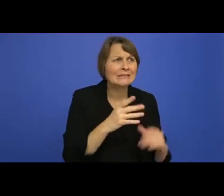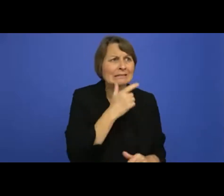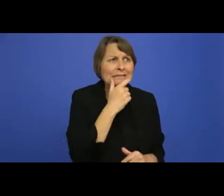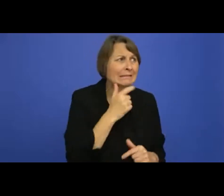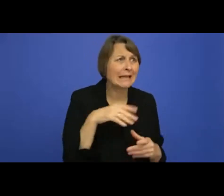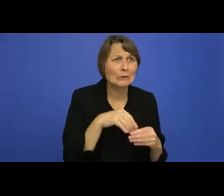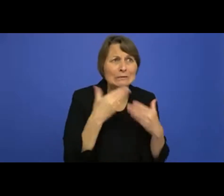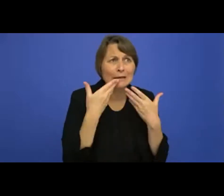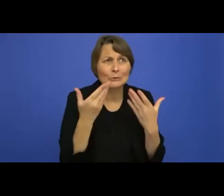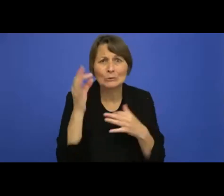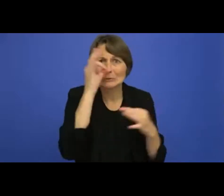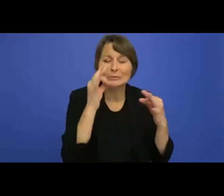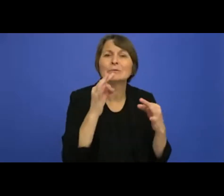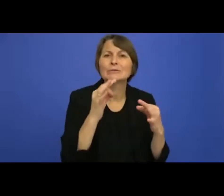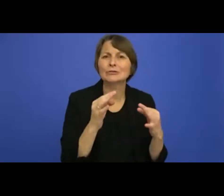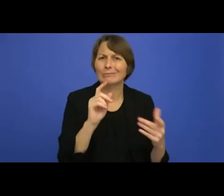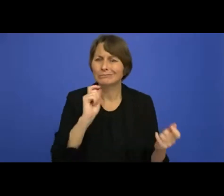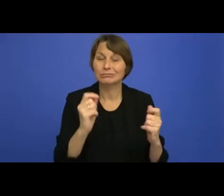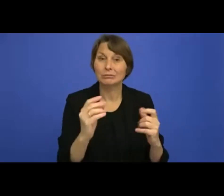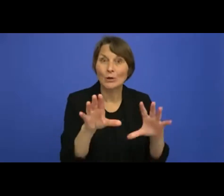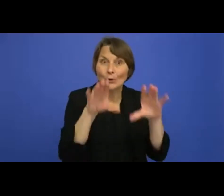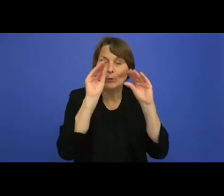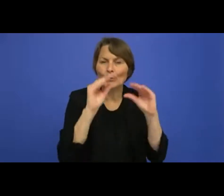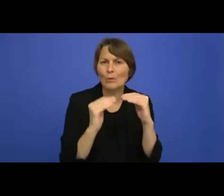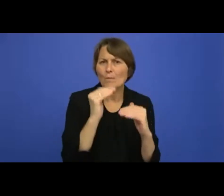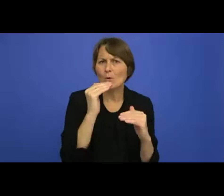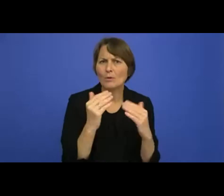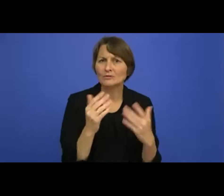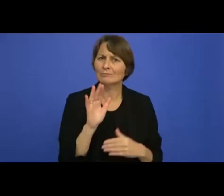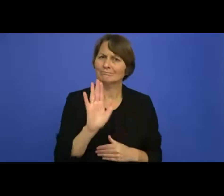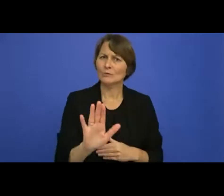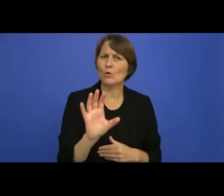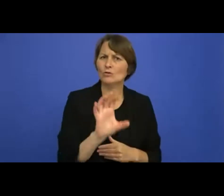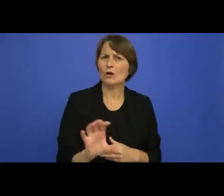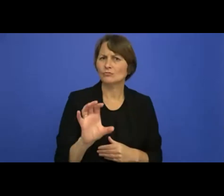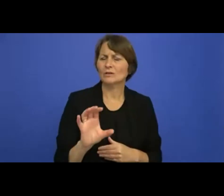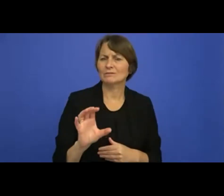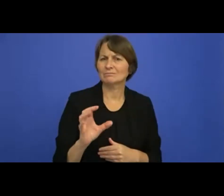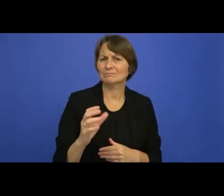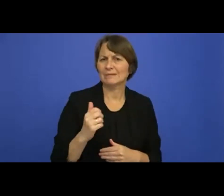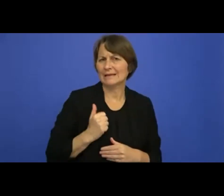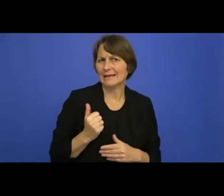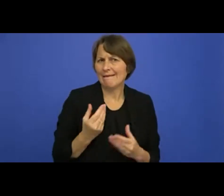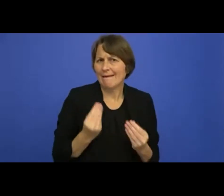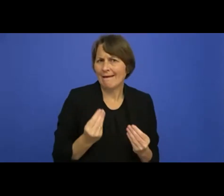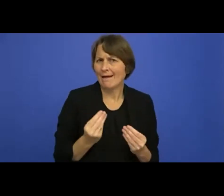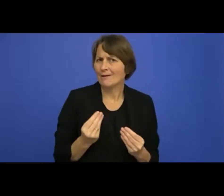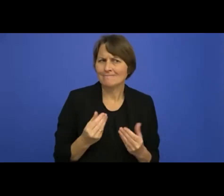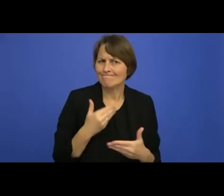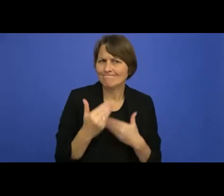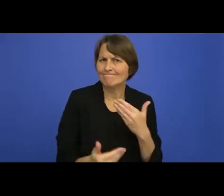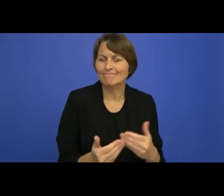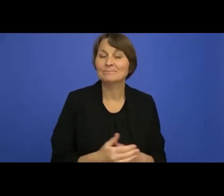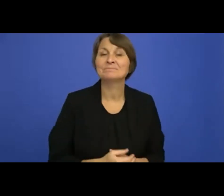Canada pour avoir des personnels, des intervenants qui sont formés à l'inclusion? Car c'est